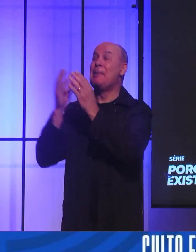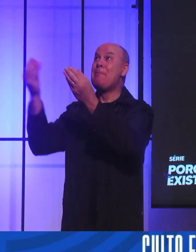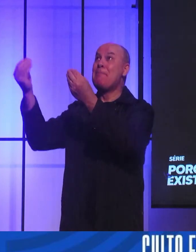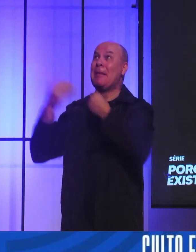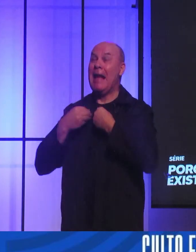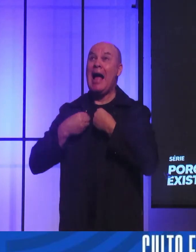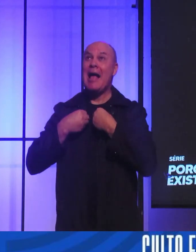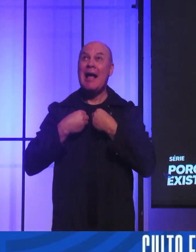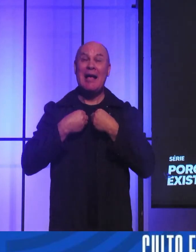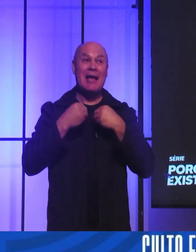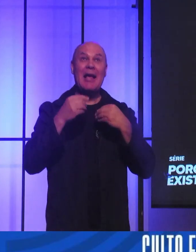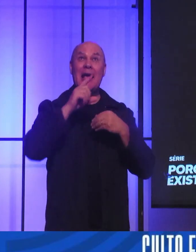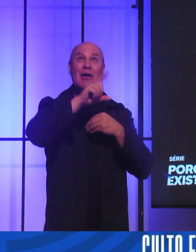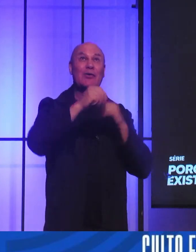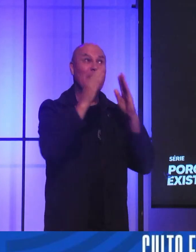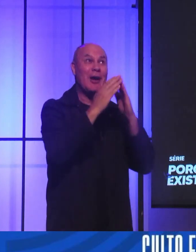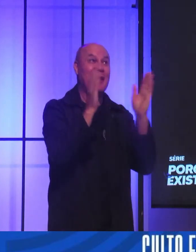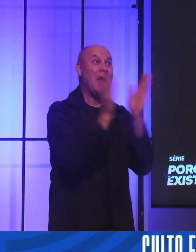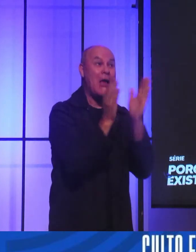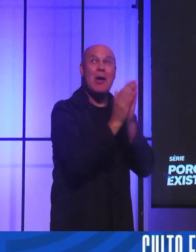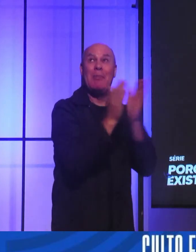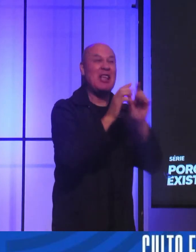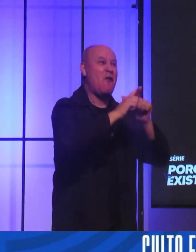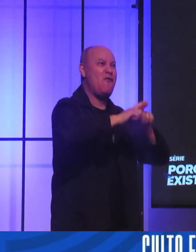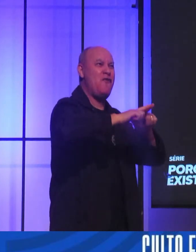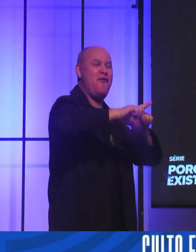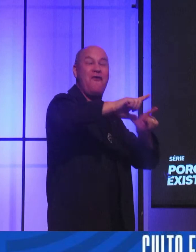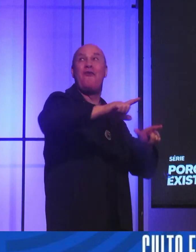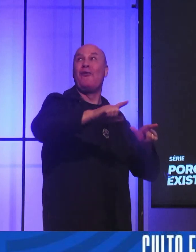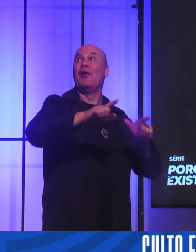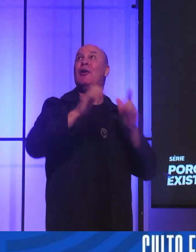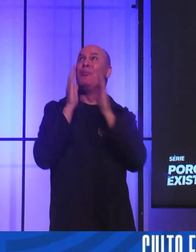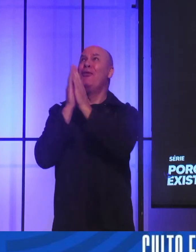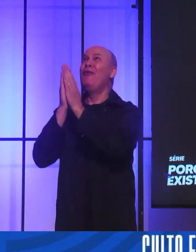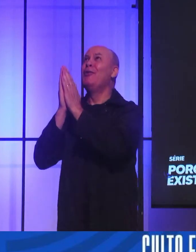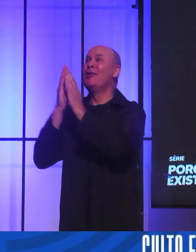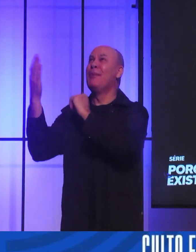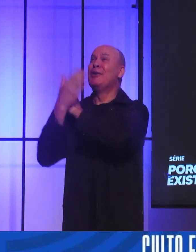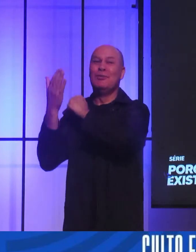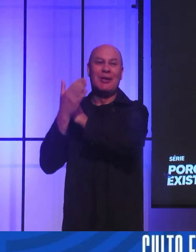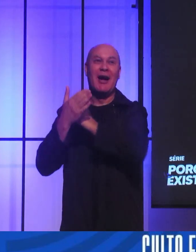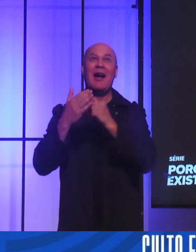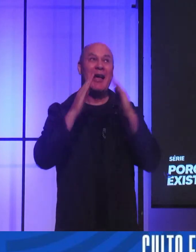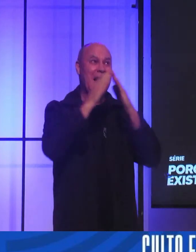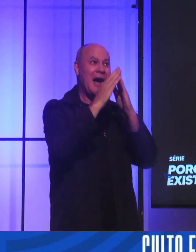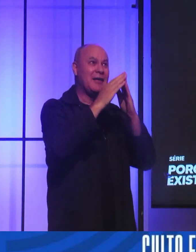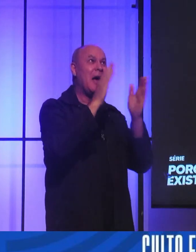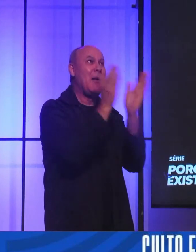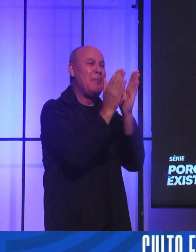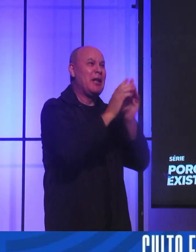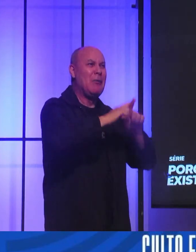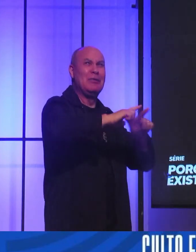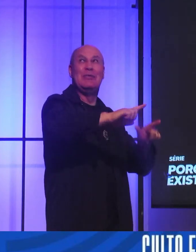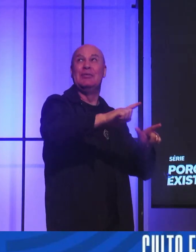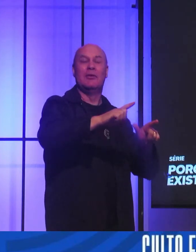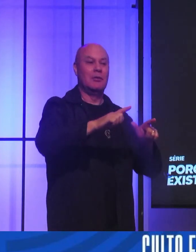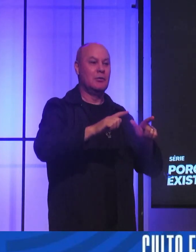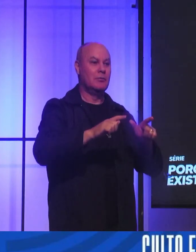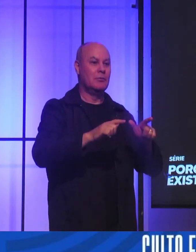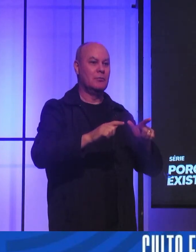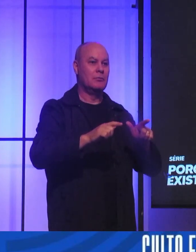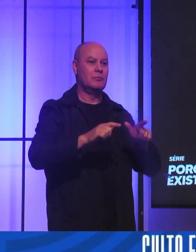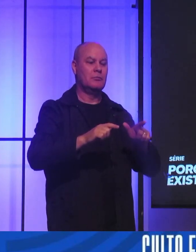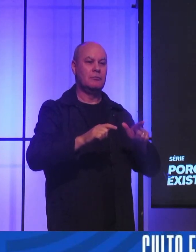Porque sabe qual era a pergunta? Você imagina alguém bater na porta: oi, bom dia. Oi, seu José, eu sou o Gilberto. Ah, legal, bom